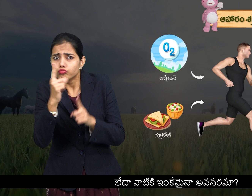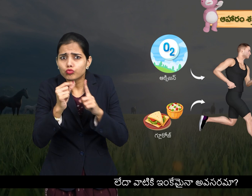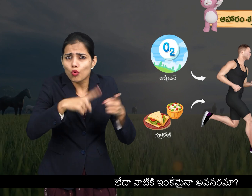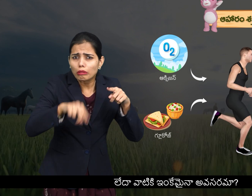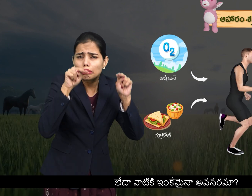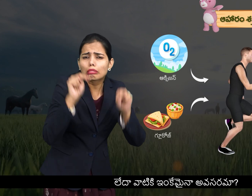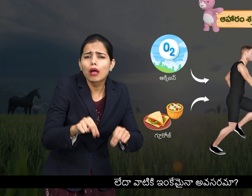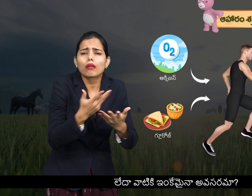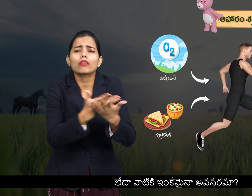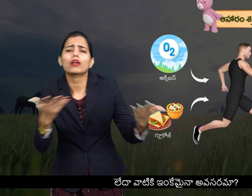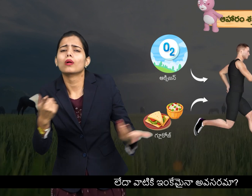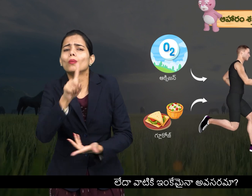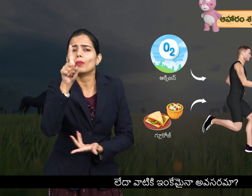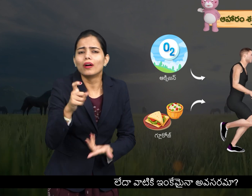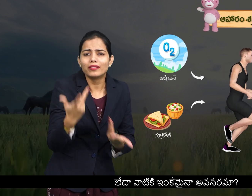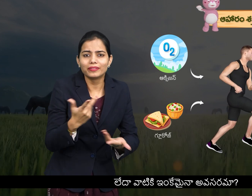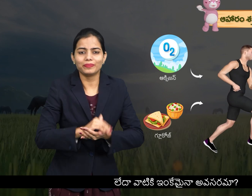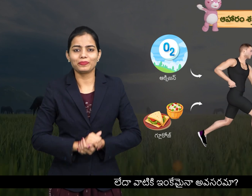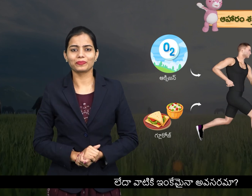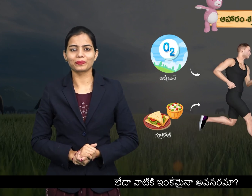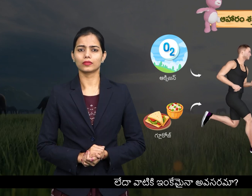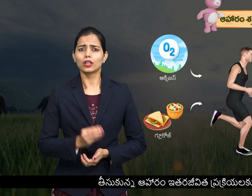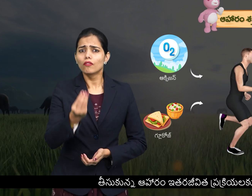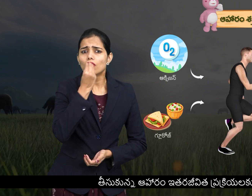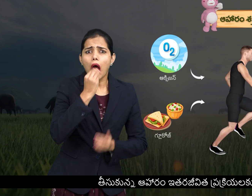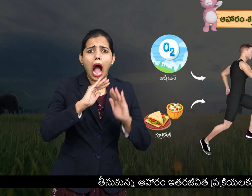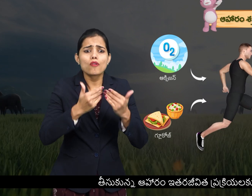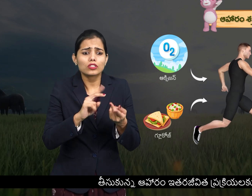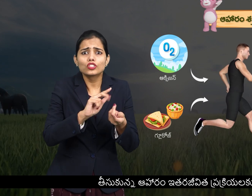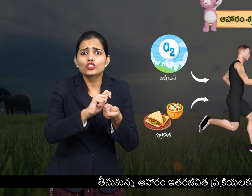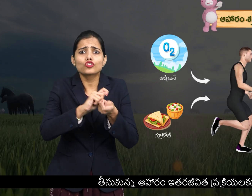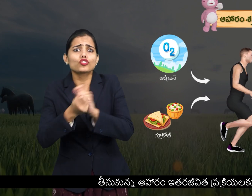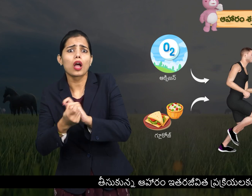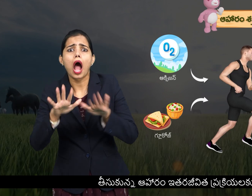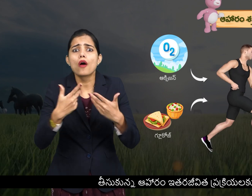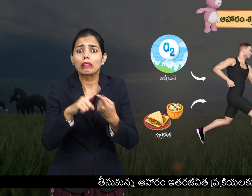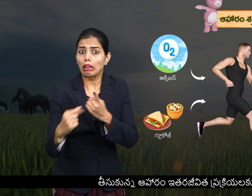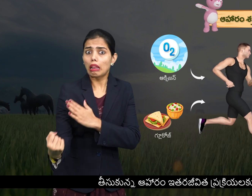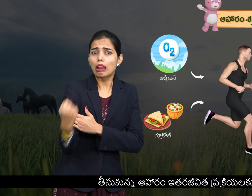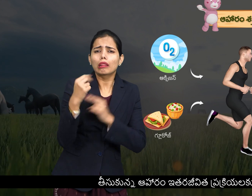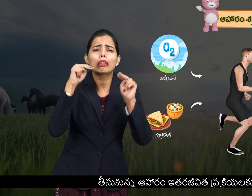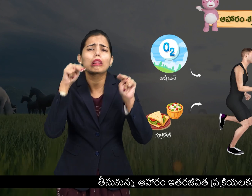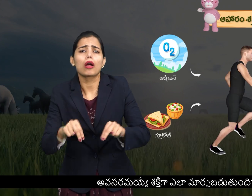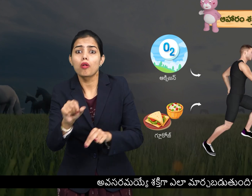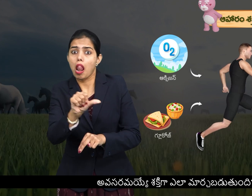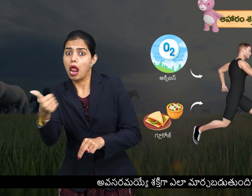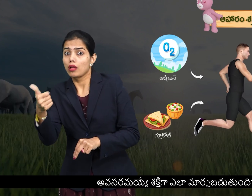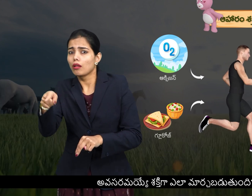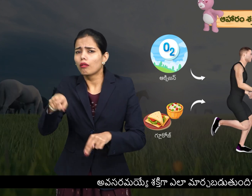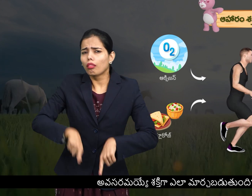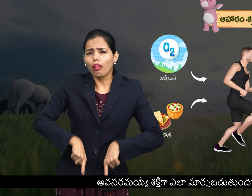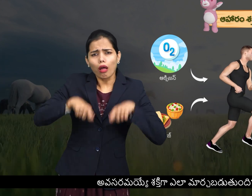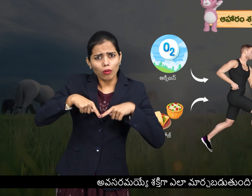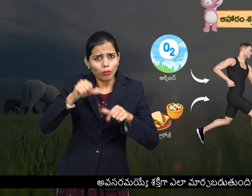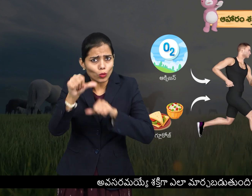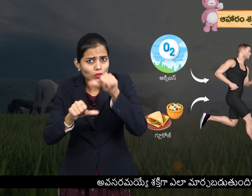లేదా వాటికి ఇంకేమైనా అవసరమా? తీసుకున్న ఆహారం ఇతర జీవిత ప్రక్రియలకు అవసరమయ్యే